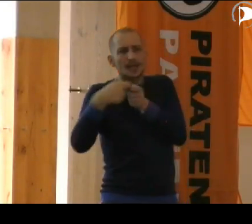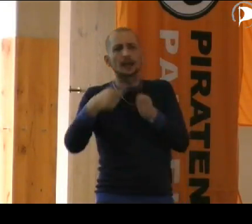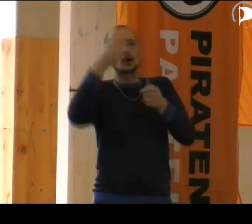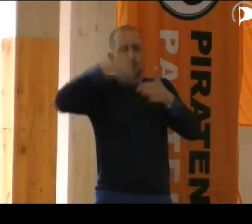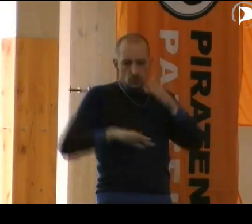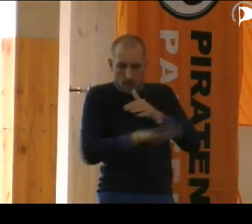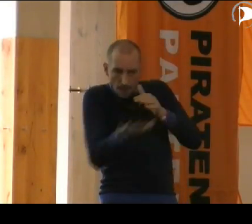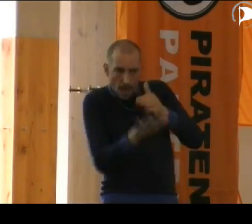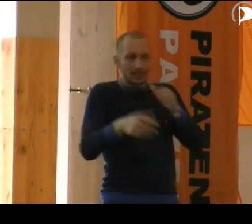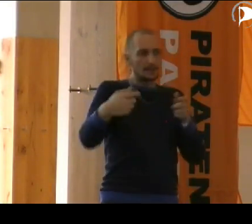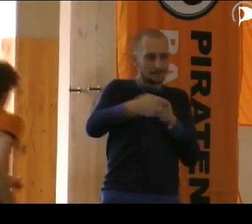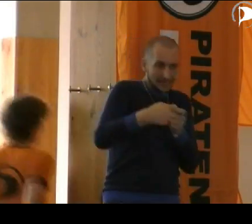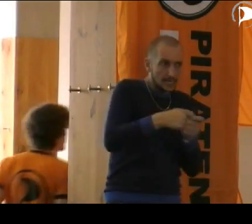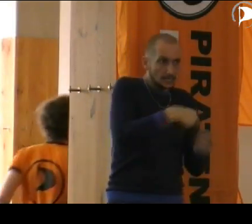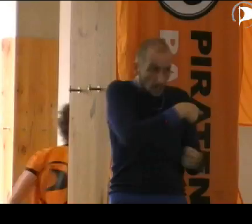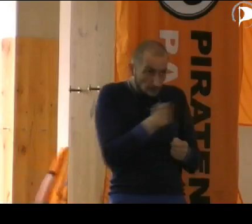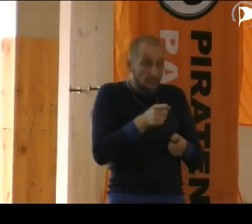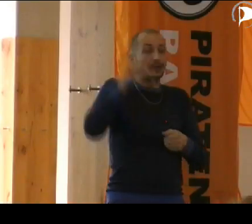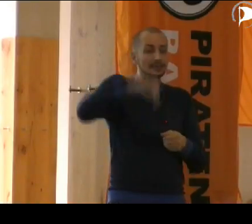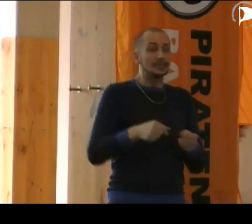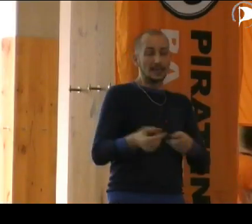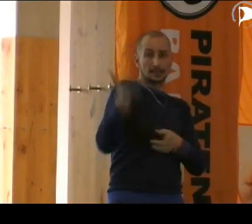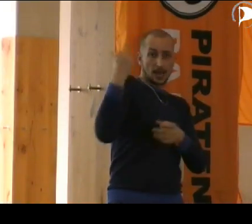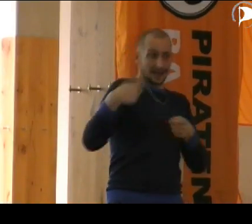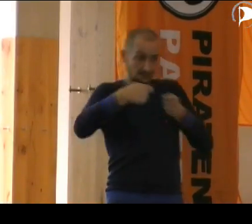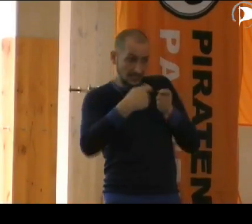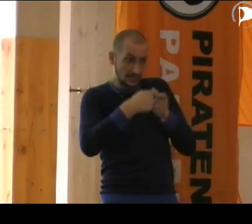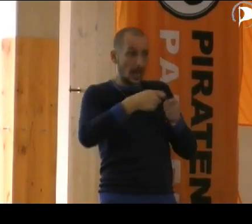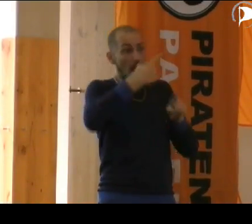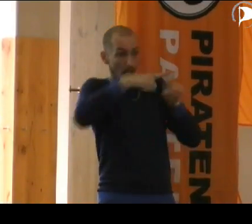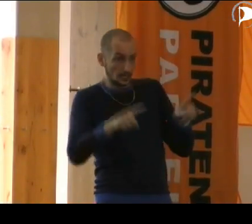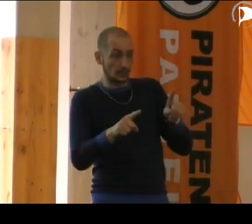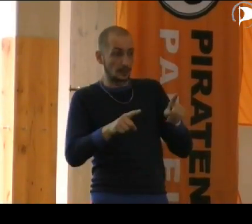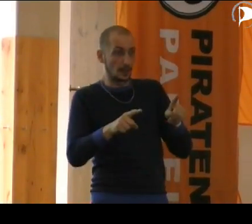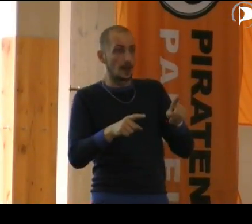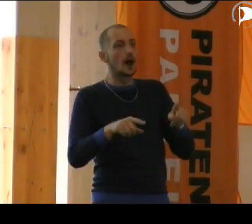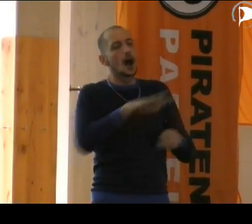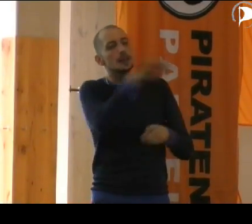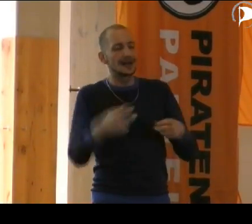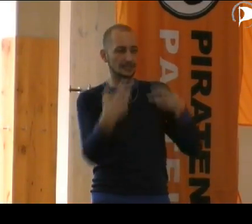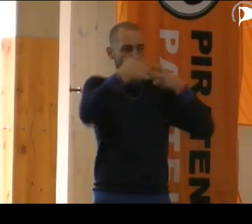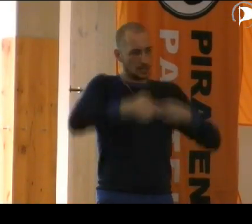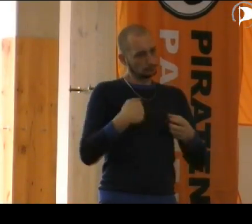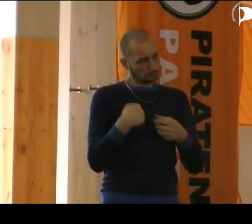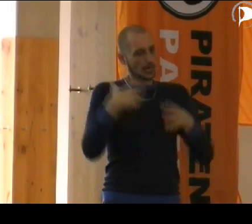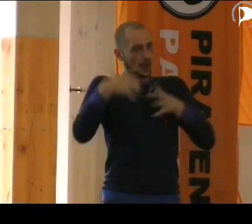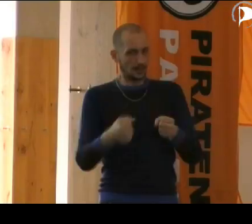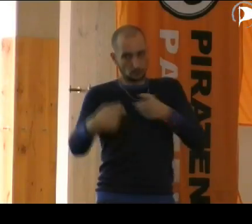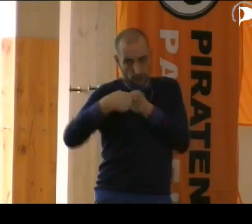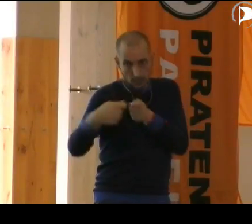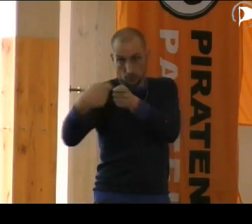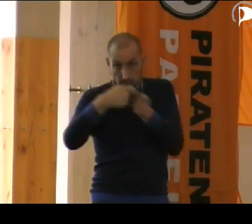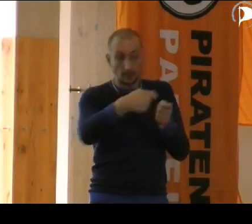lieferungen sechs mitglieder aber auch anderen landesverbänden haben nicht gehalten ich habe an